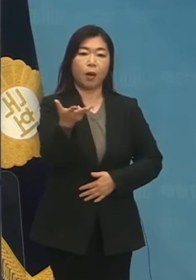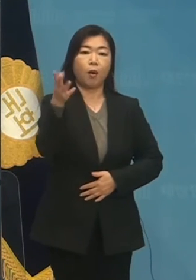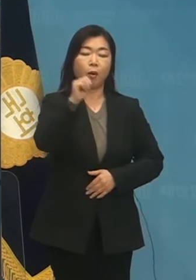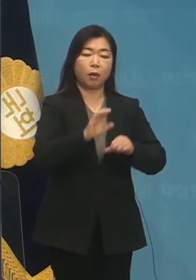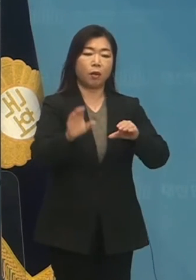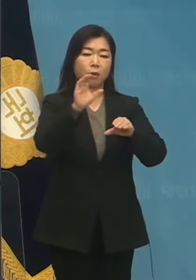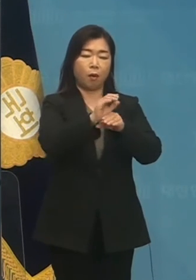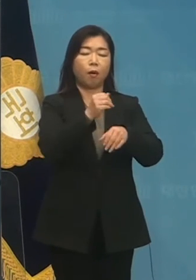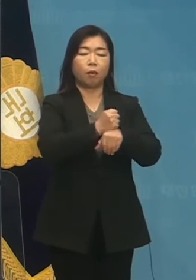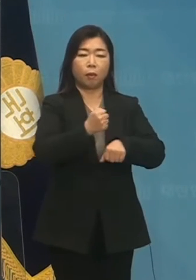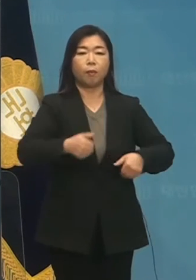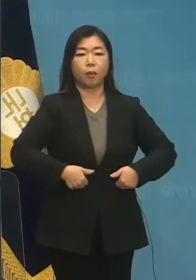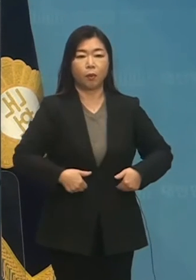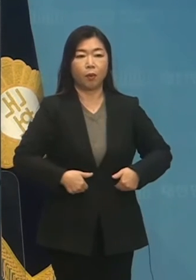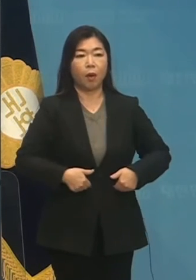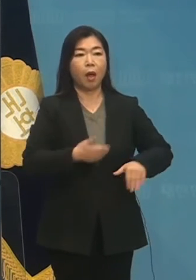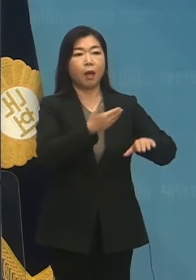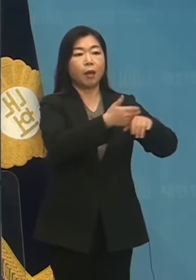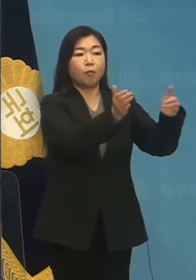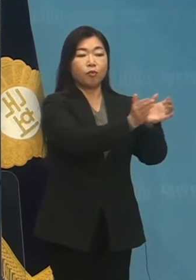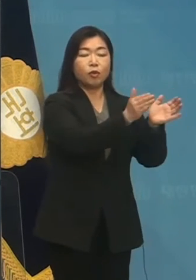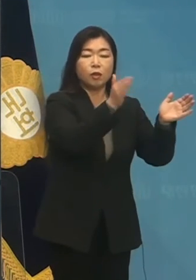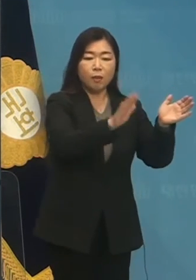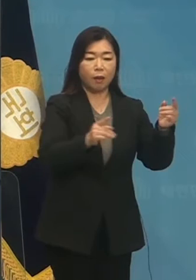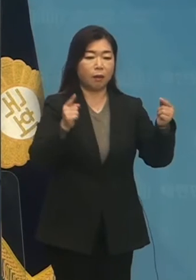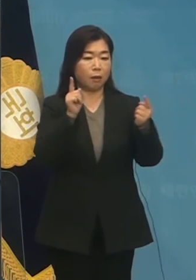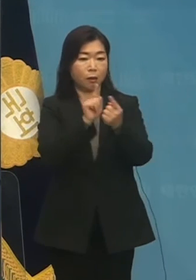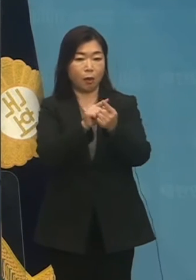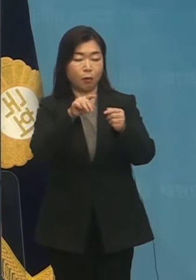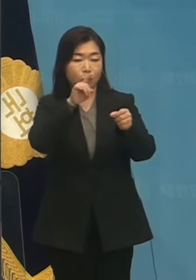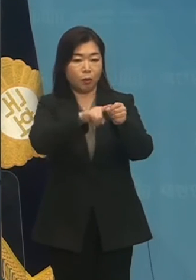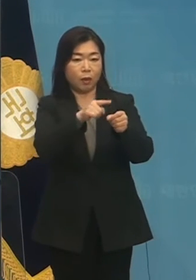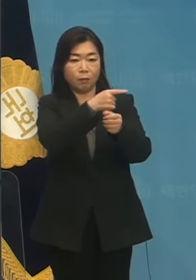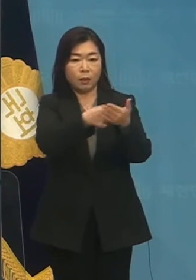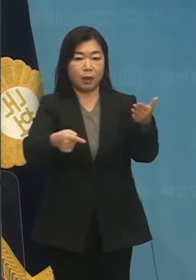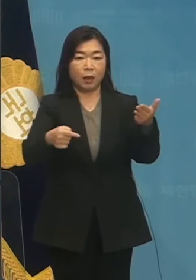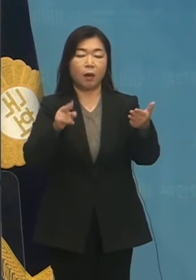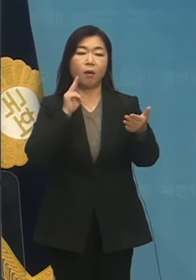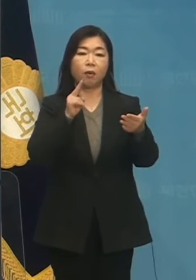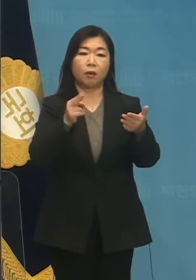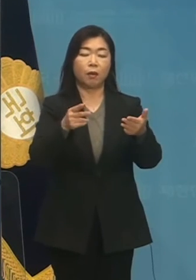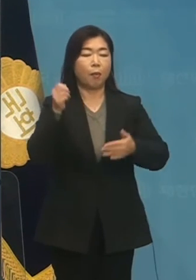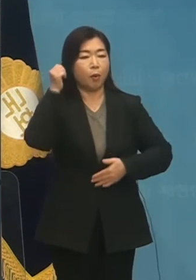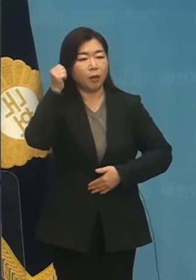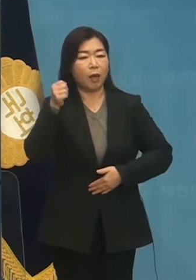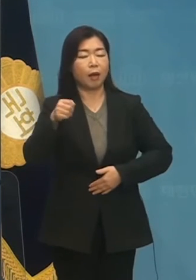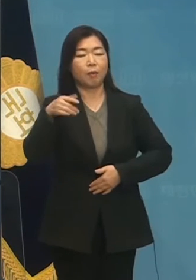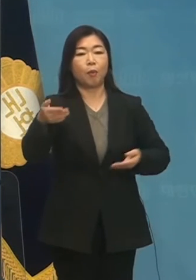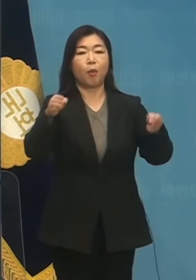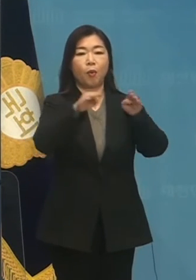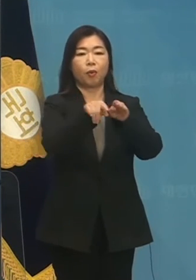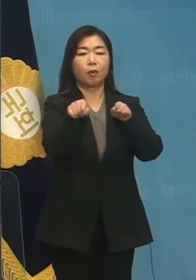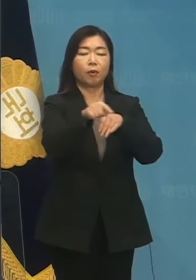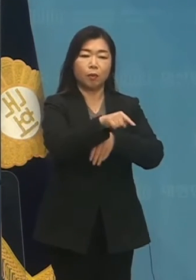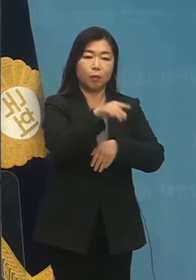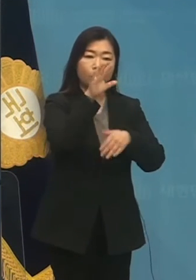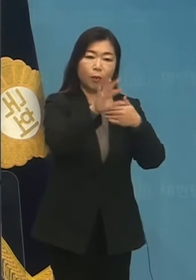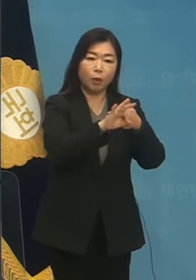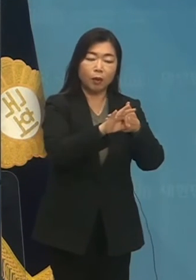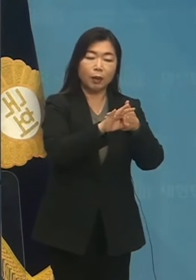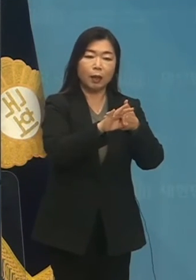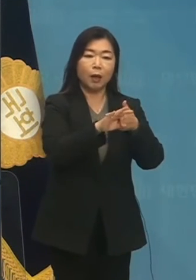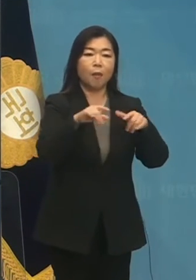요구하며 타 부처 소관이지만 상대적으로 큰 피해를 입은 모텔, 여인숙 등 장급 여관을